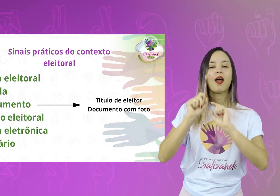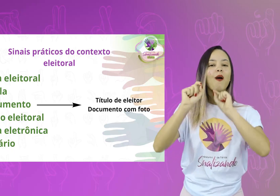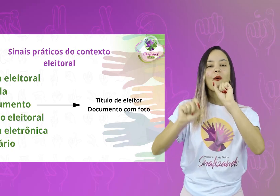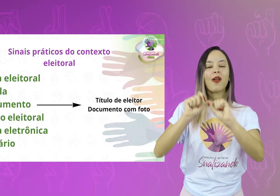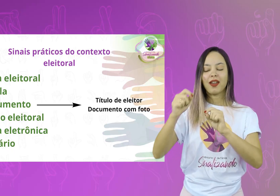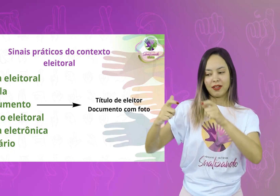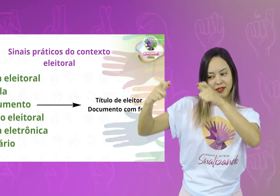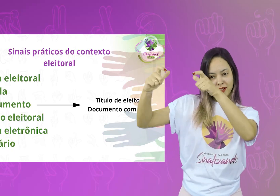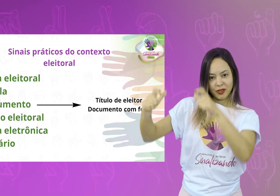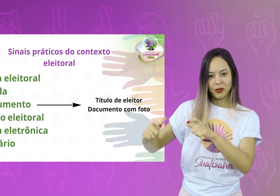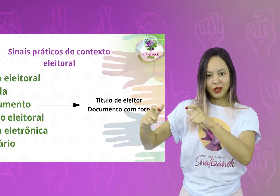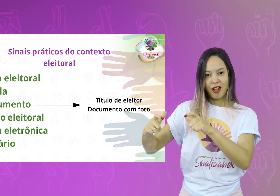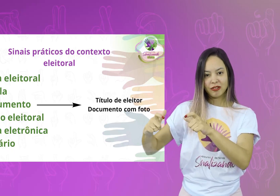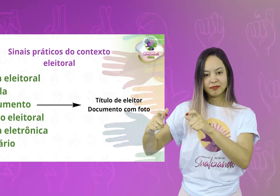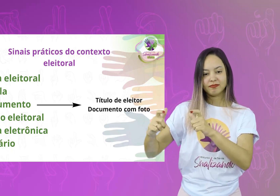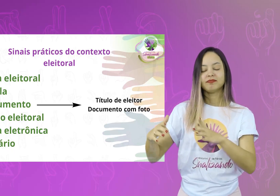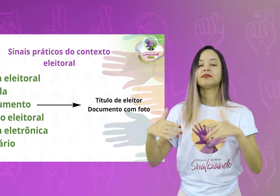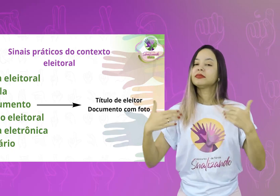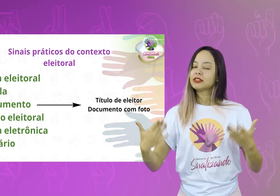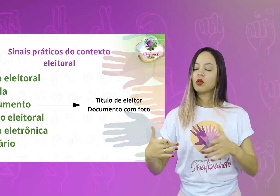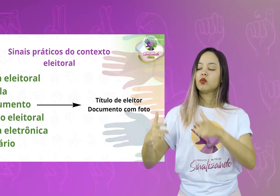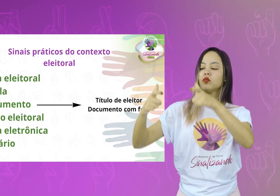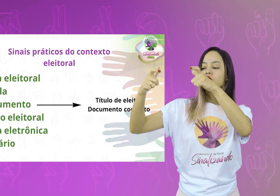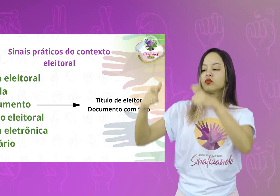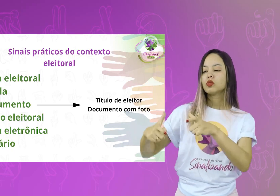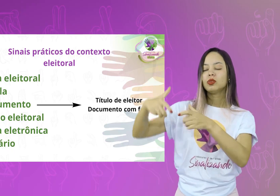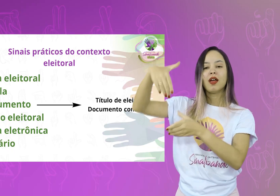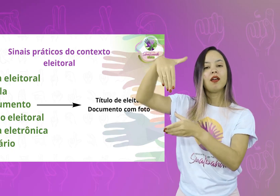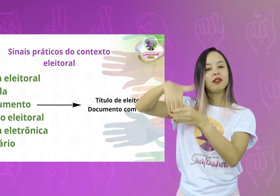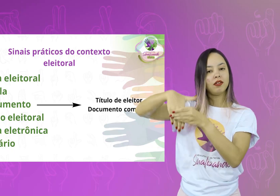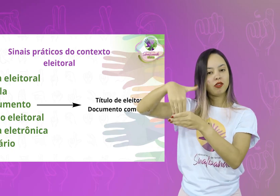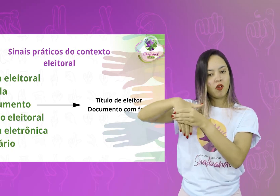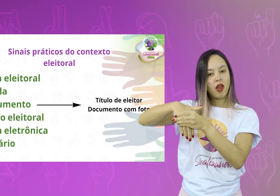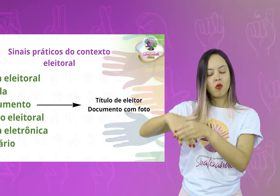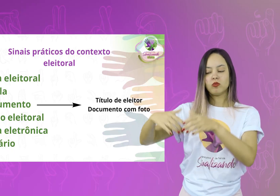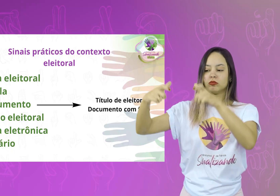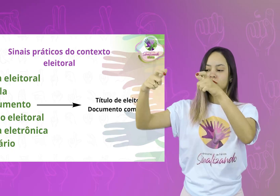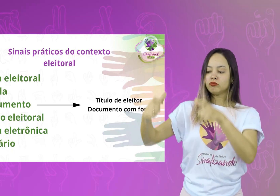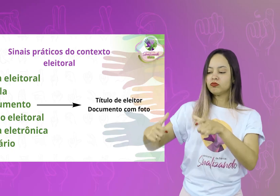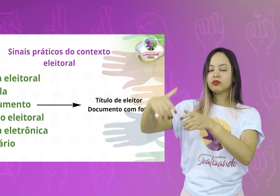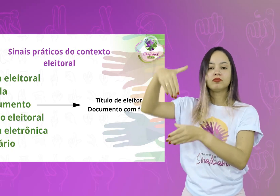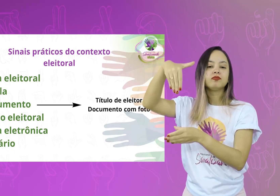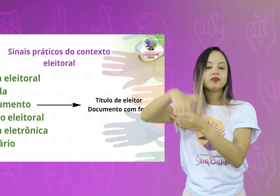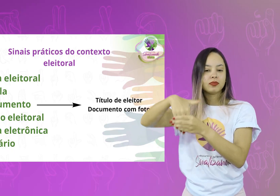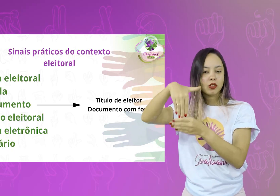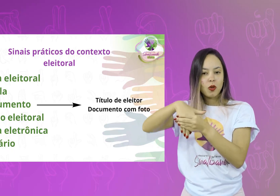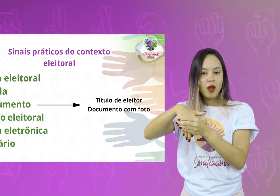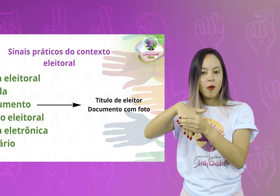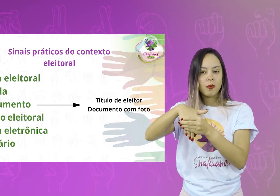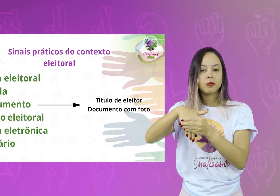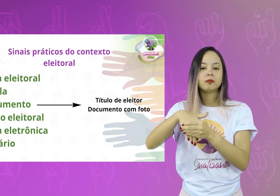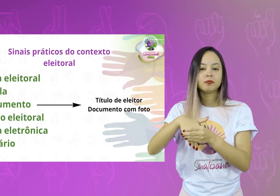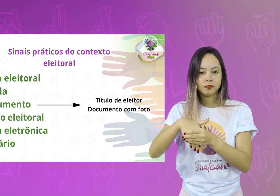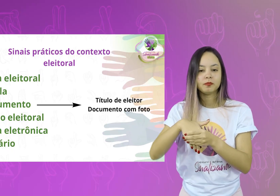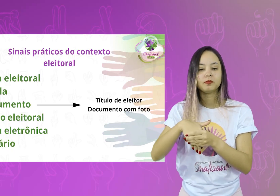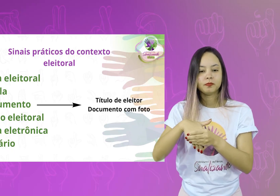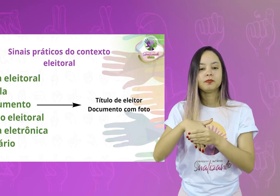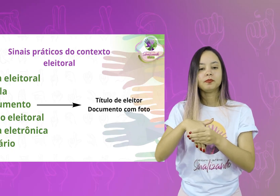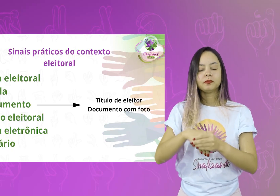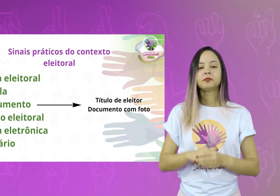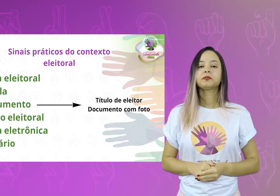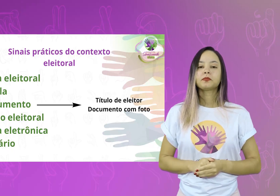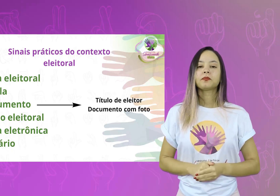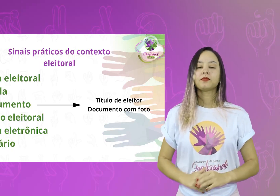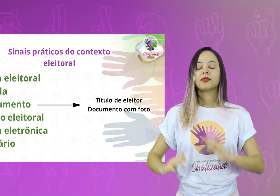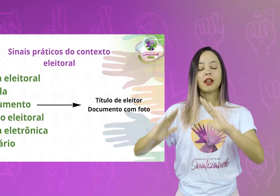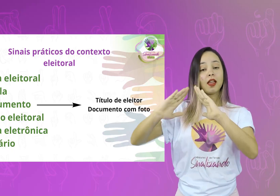palavra, o que ela significa na prática? É o local. Então, local, votação. Local, votação. É o sinal